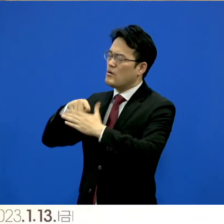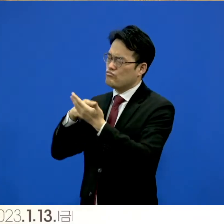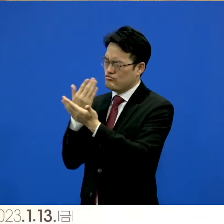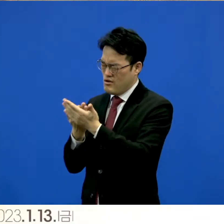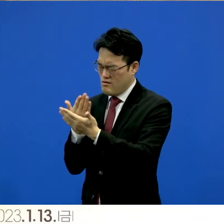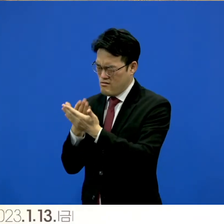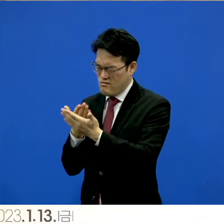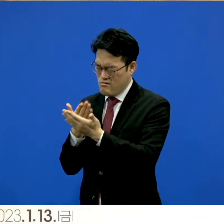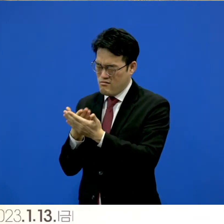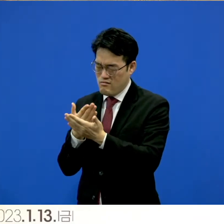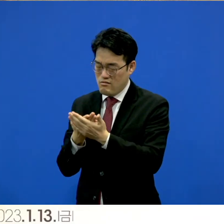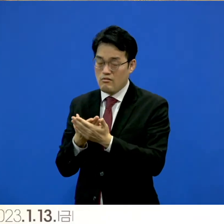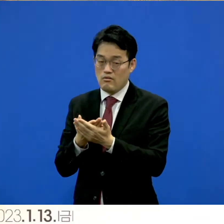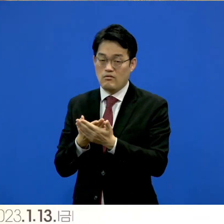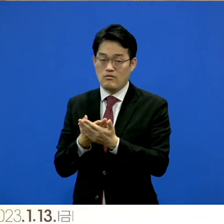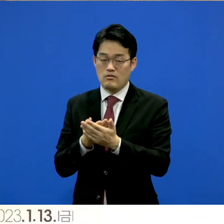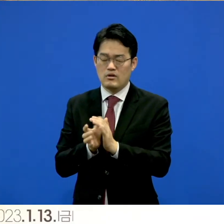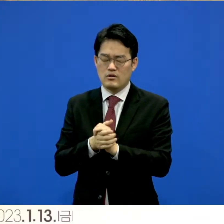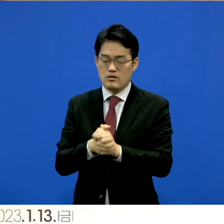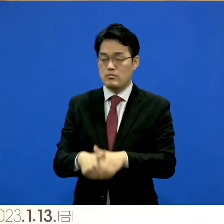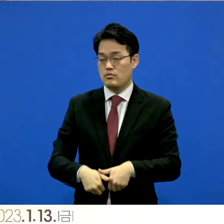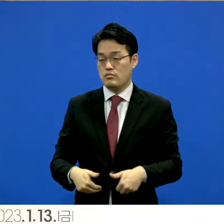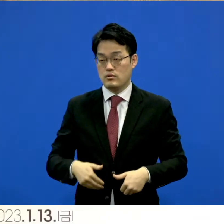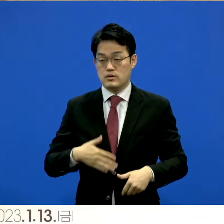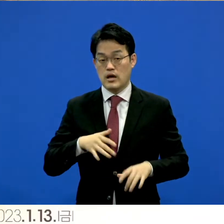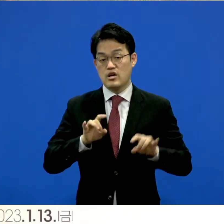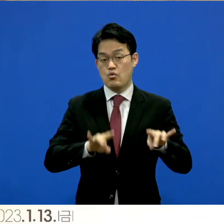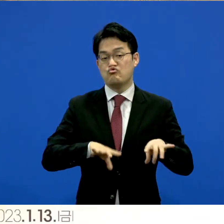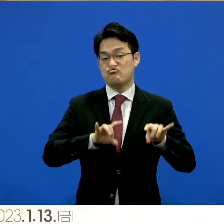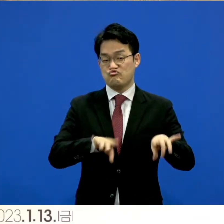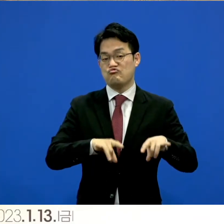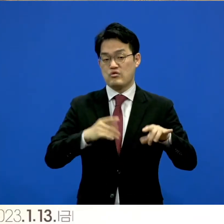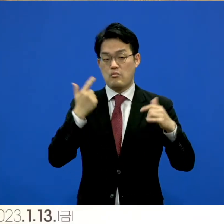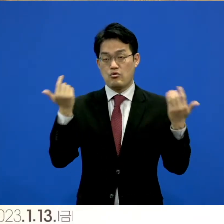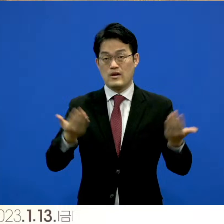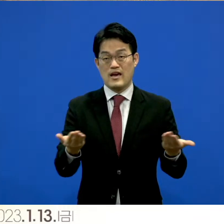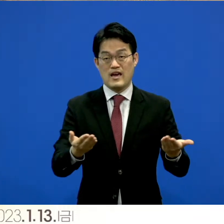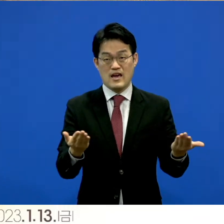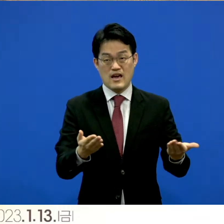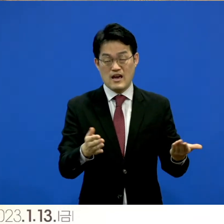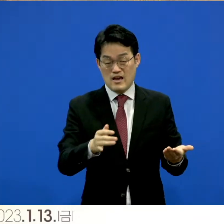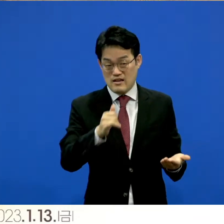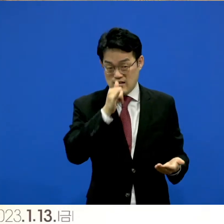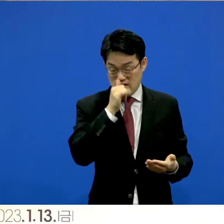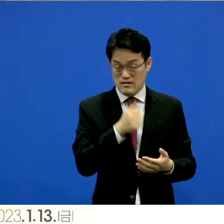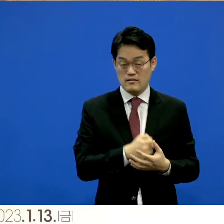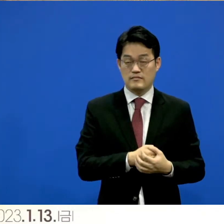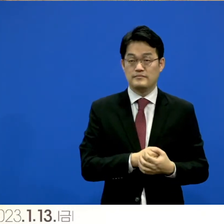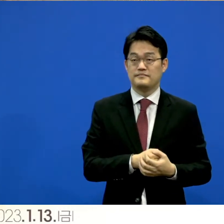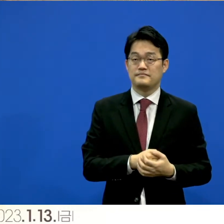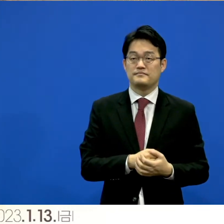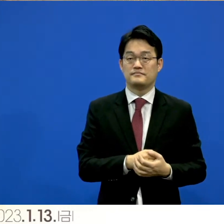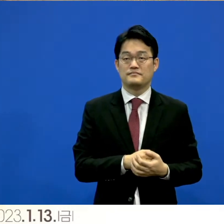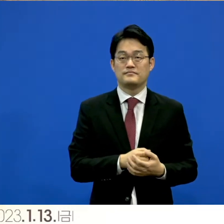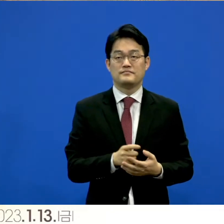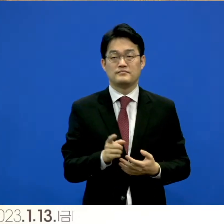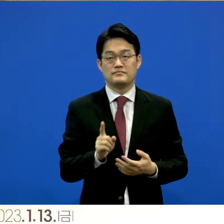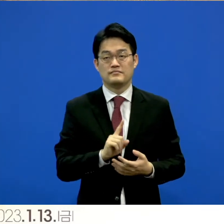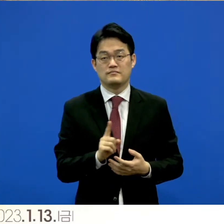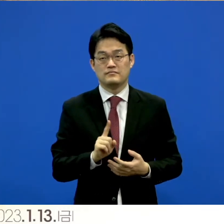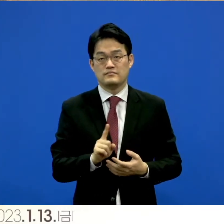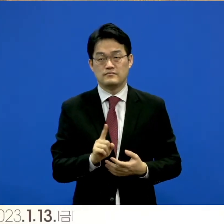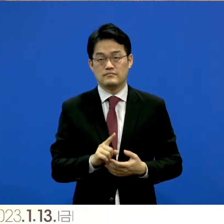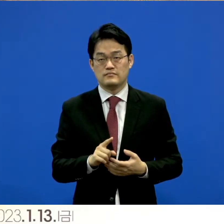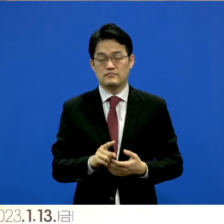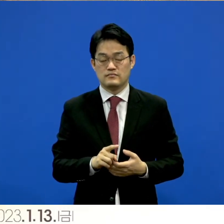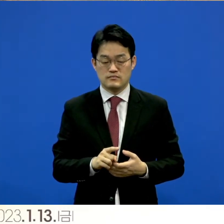받아요. 제가 호주에서 목회하는데 보니까 이 막 교회들이 어려움이 있으니까 자꾸 이쪽에서 막